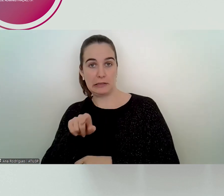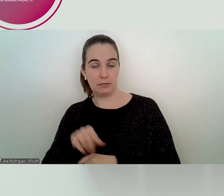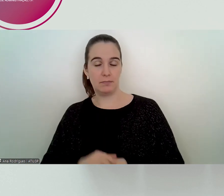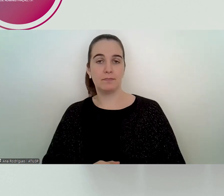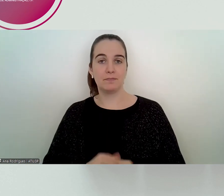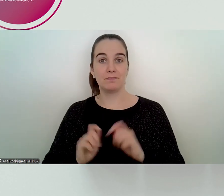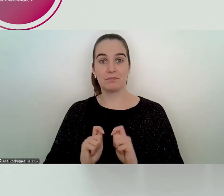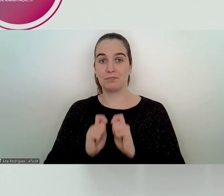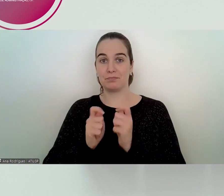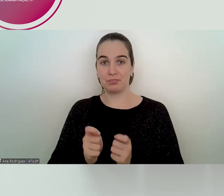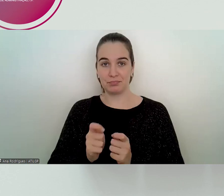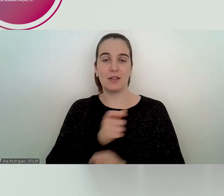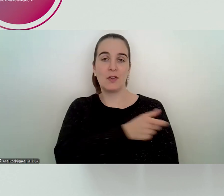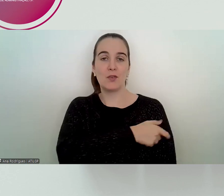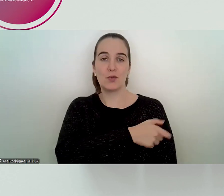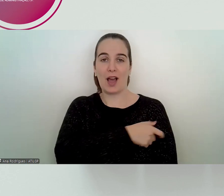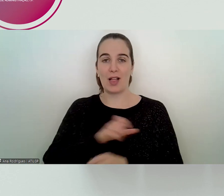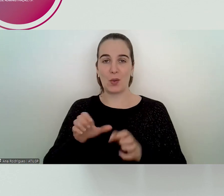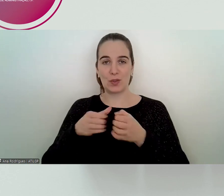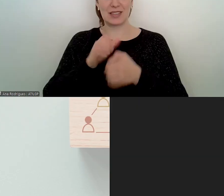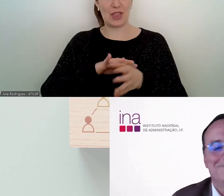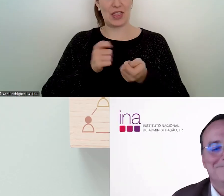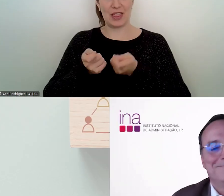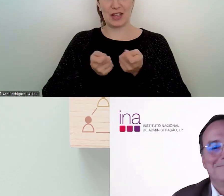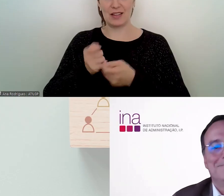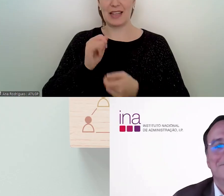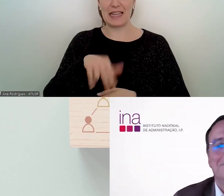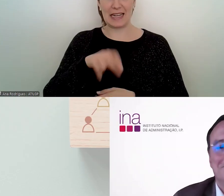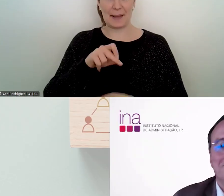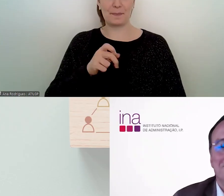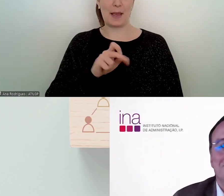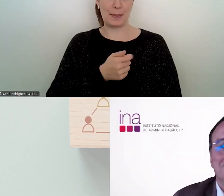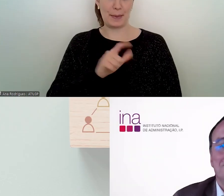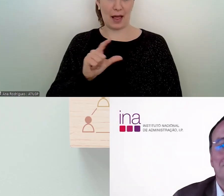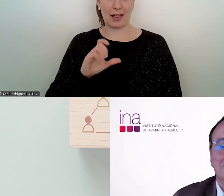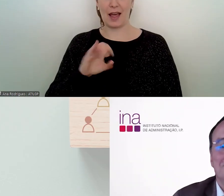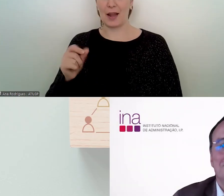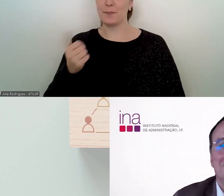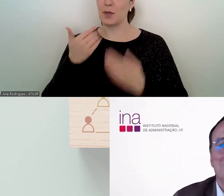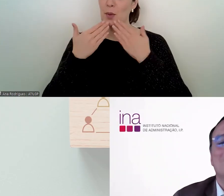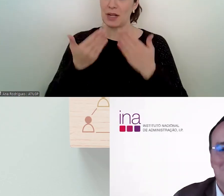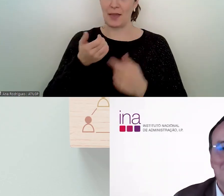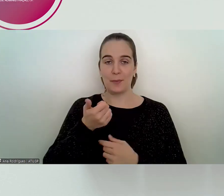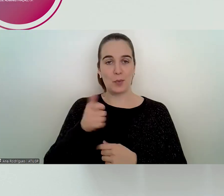Passo a palavra ao vogal do Conselho Diretivo do INA, Abel Carreira. Muito obrigada e boa sessão.